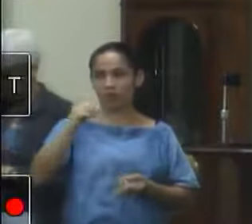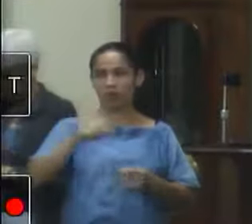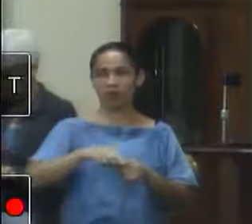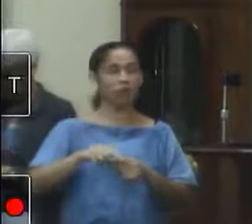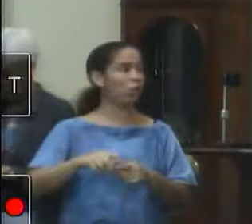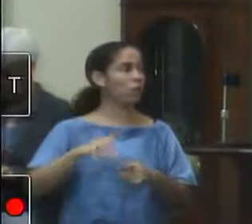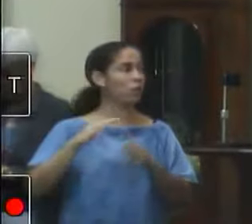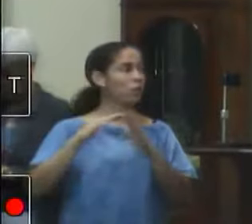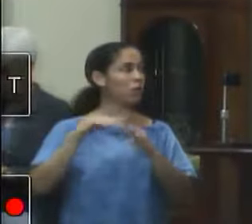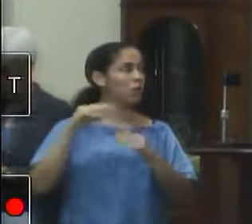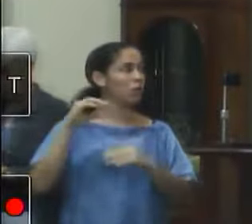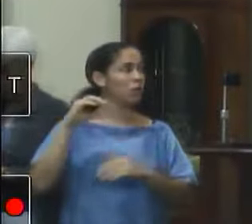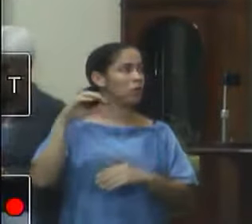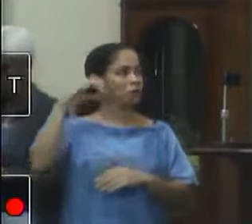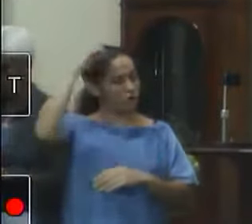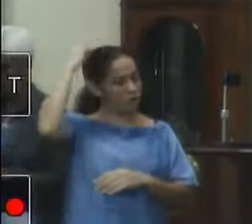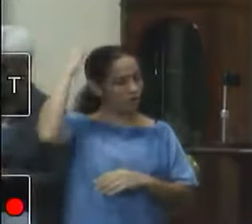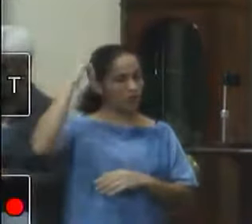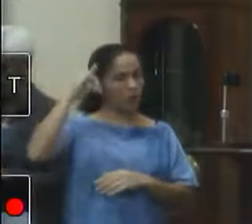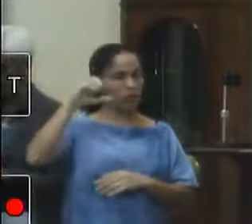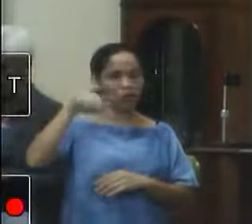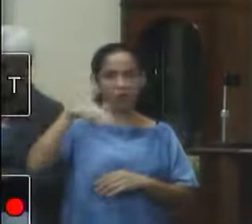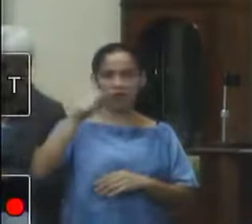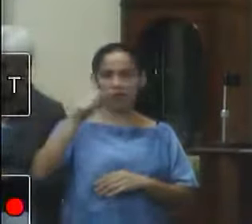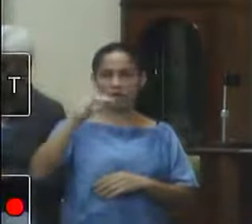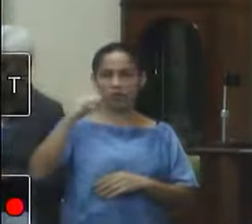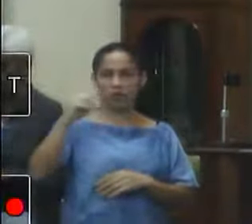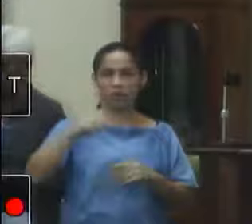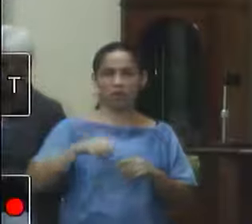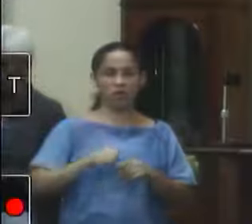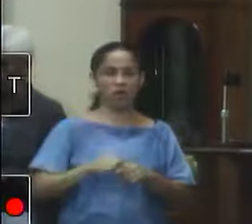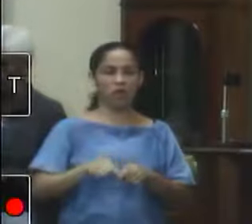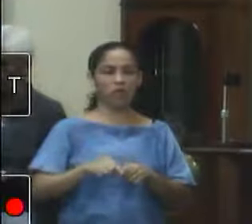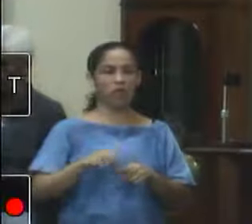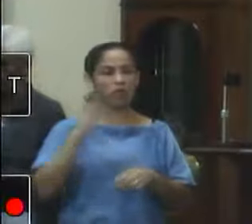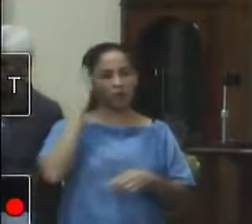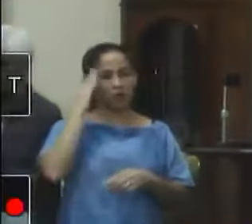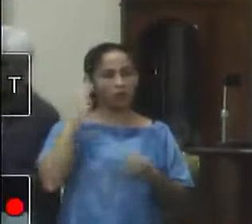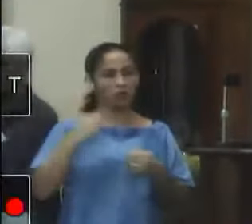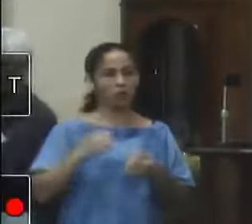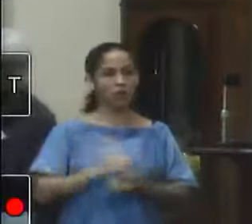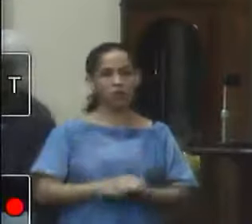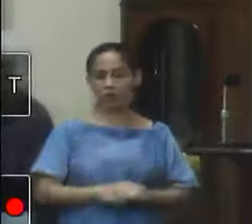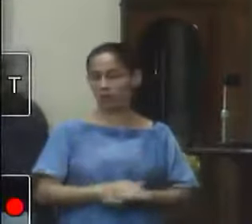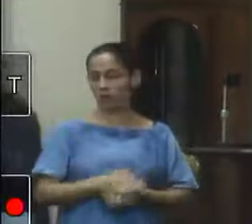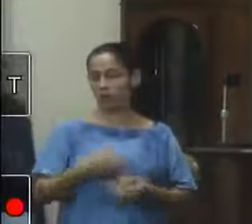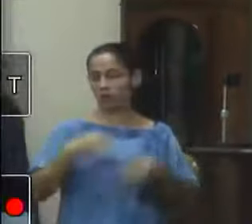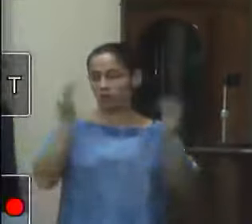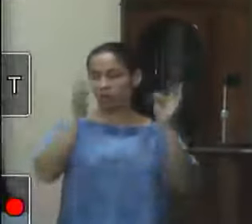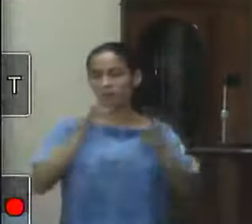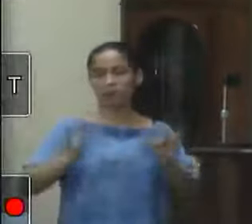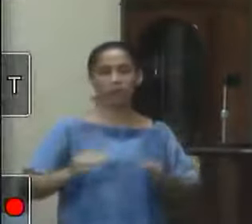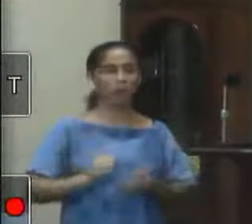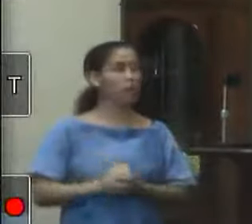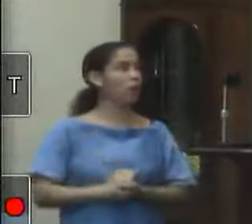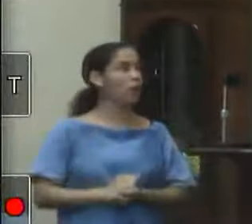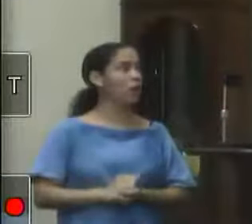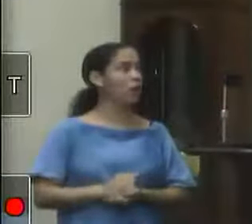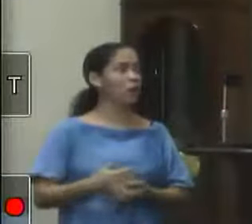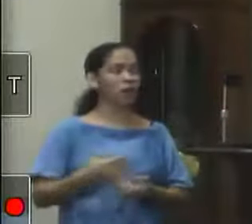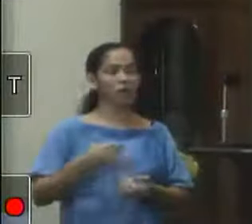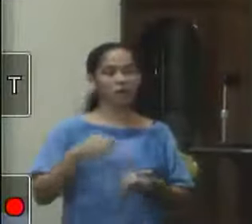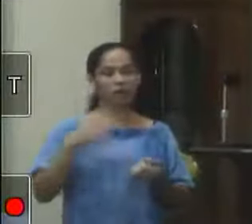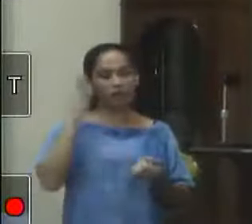com a Santa Casa e sabem da necessidade. Então, fico feliz de poder